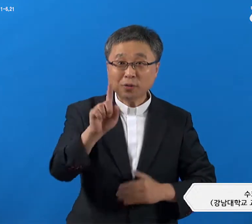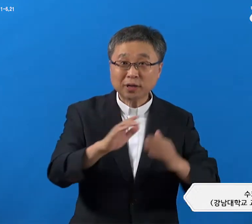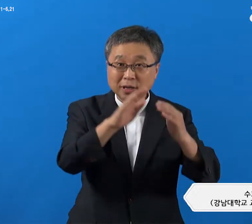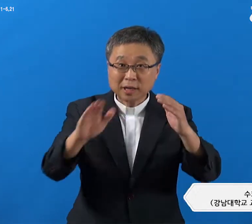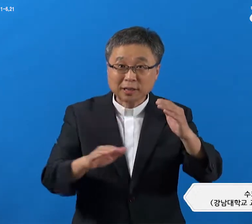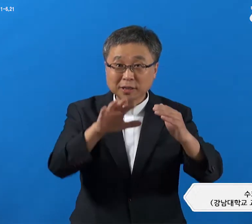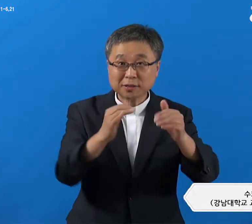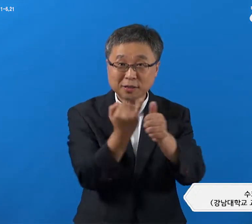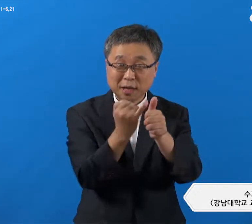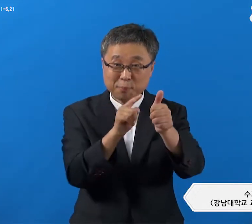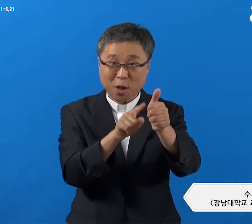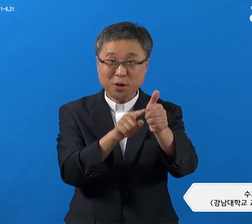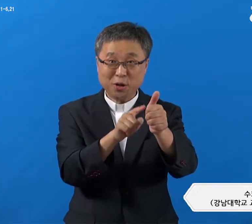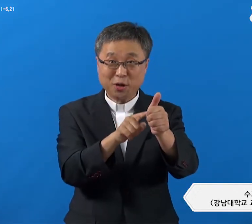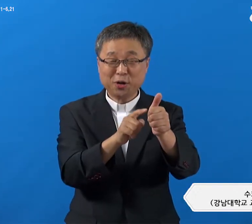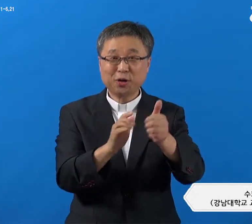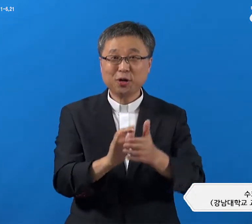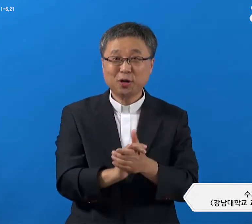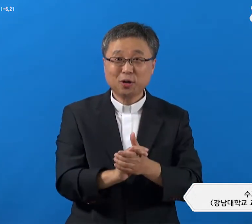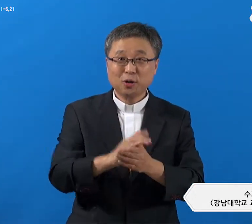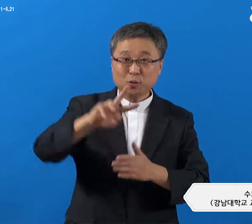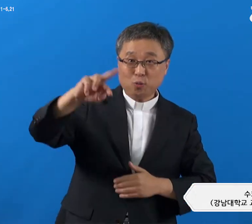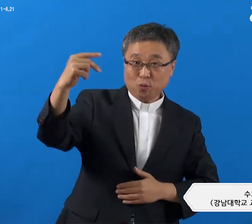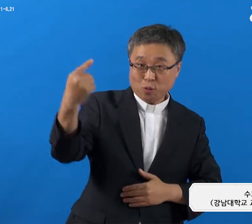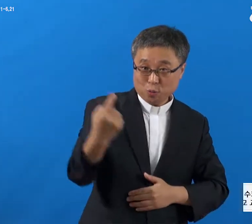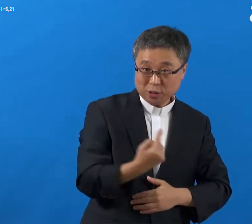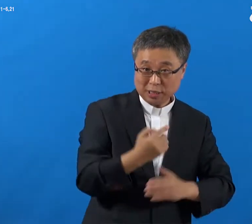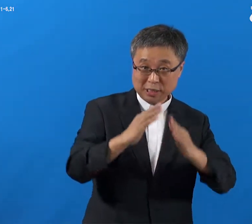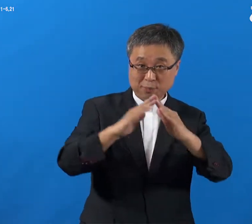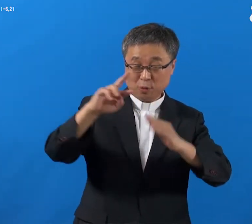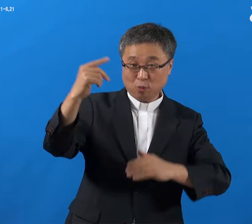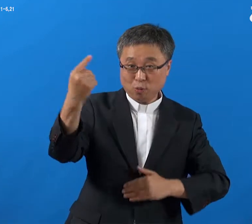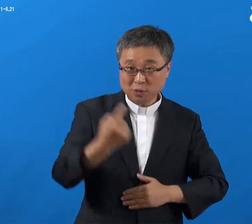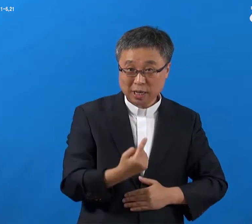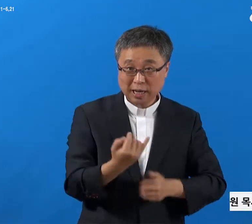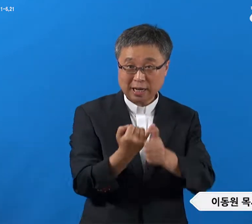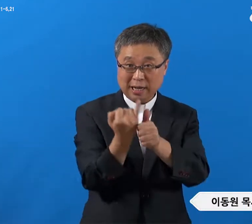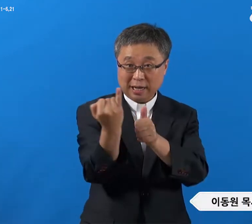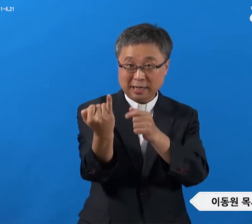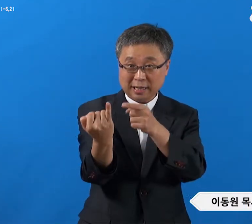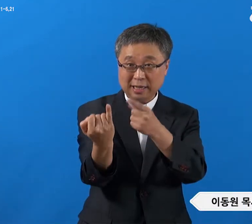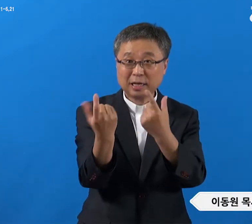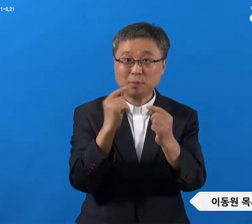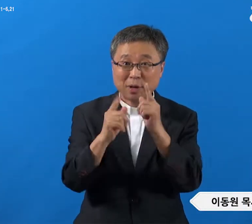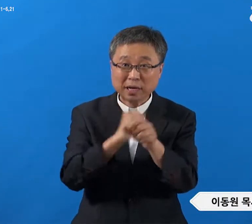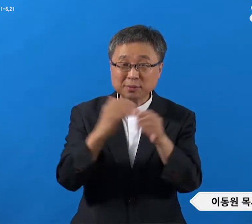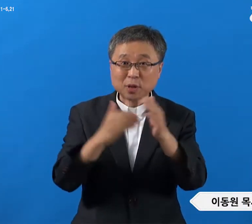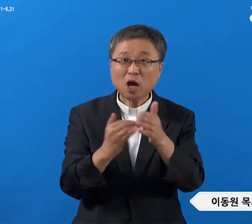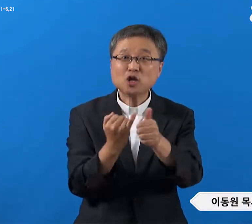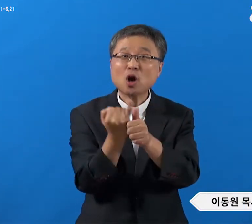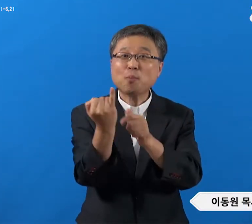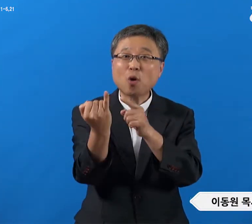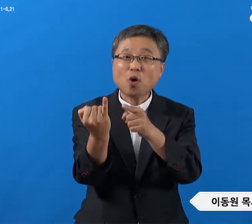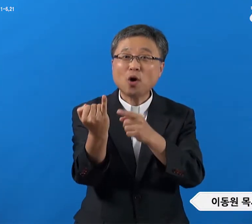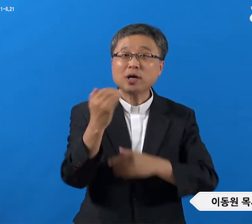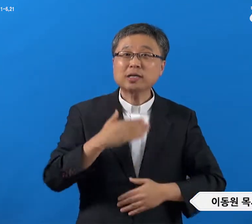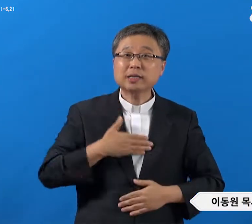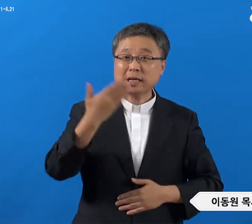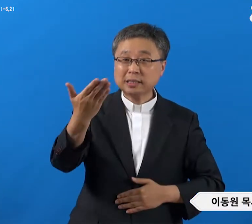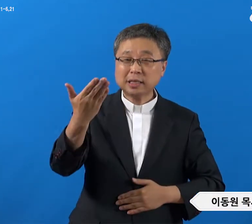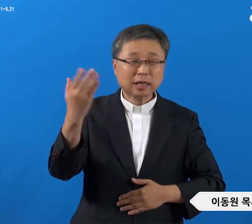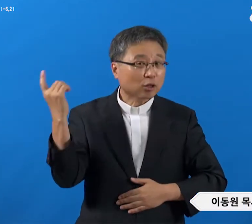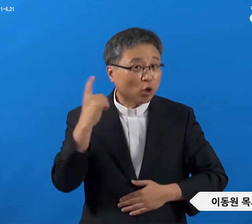어떤 가정에서 남편이 귀가하자마자, 집에 들어오자마자 아내에게 이렇게 말했다고 합니다. 여보, 나 오늘